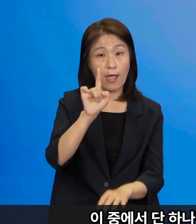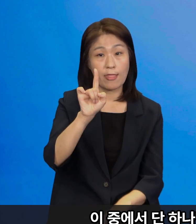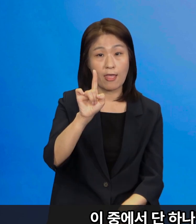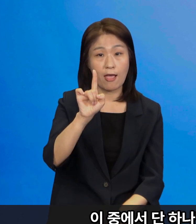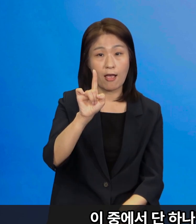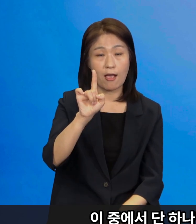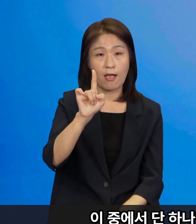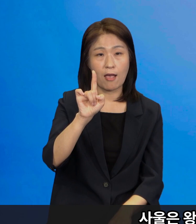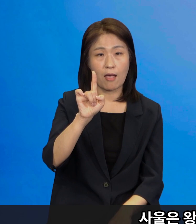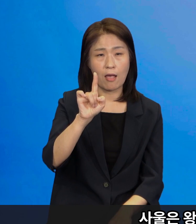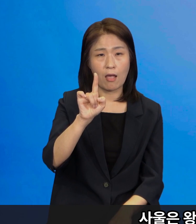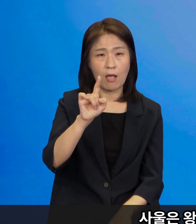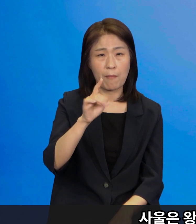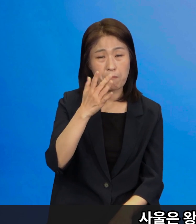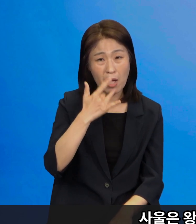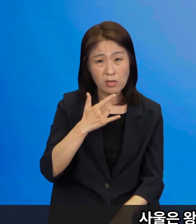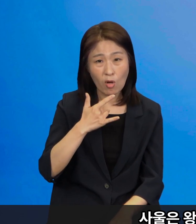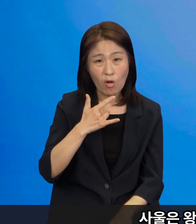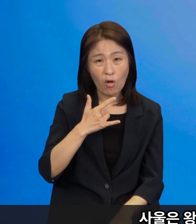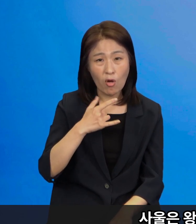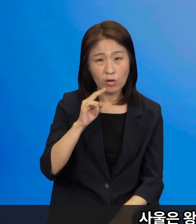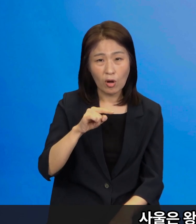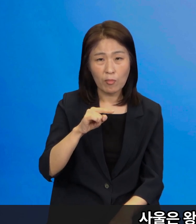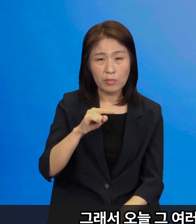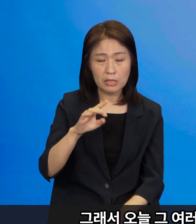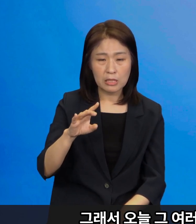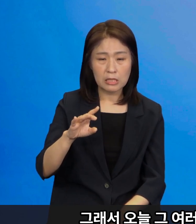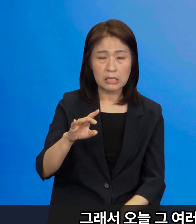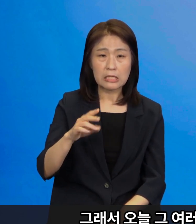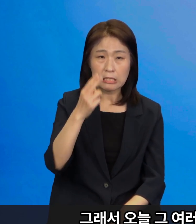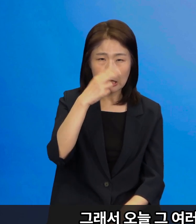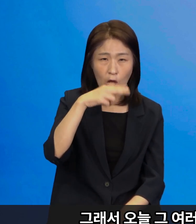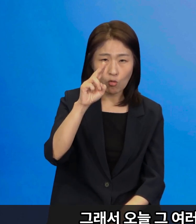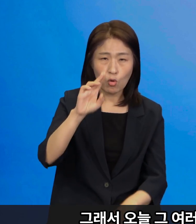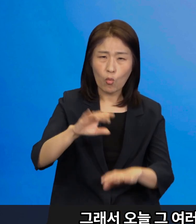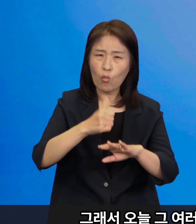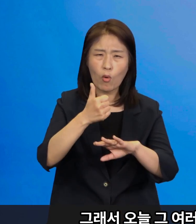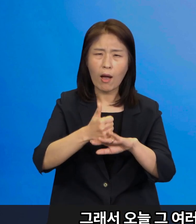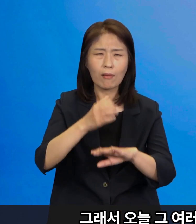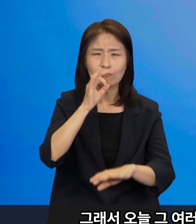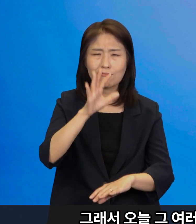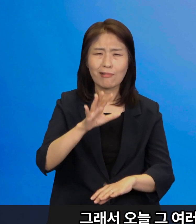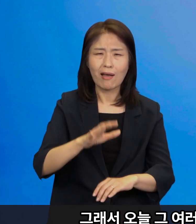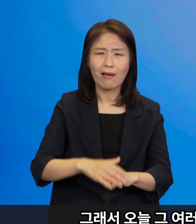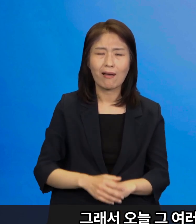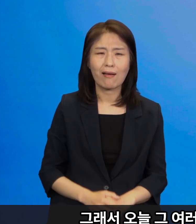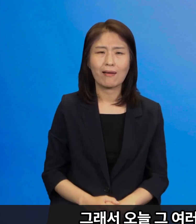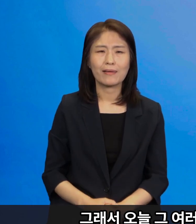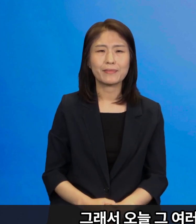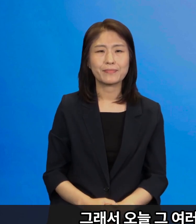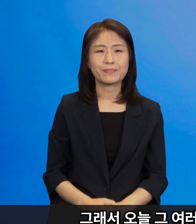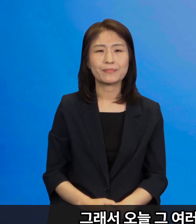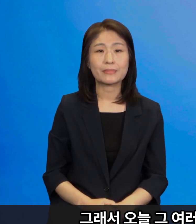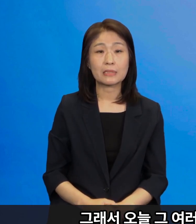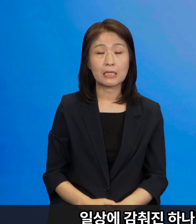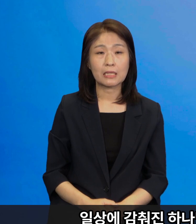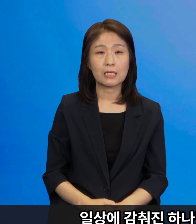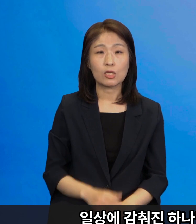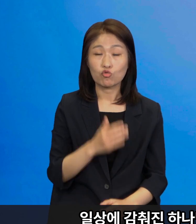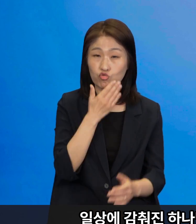벌어지지 않았더라면 사울은 왕이 되지 못했을 겁니다. 그래서 오늘 그 여러 가지 이야기들 중에서